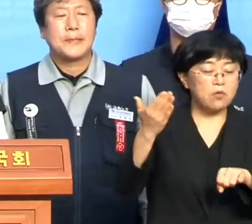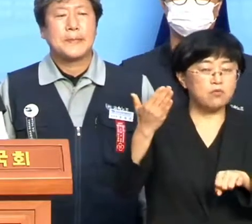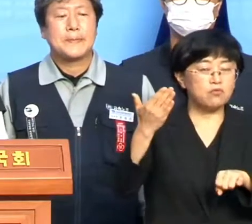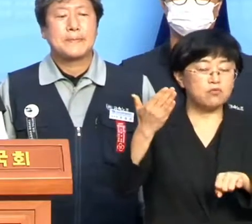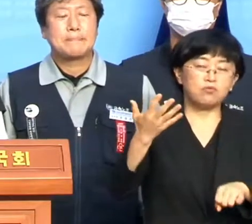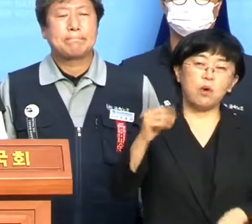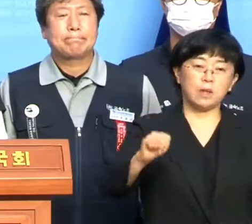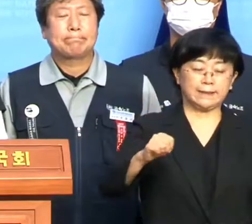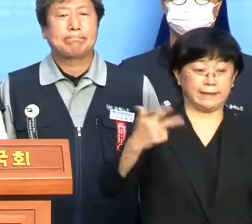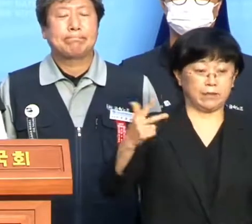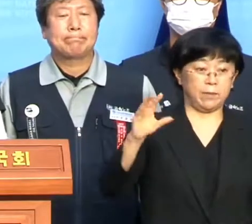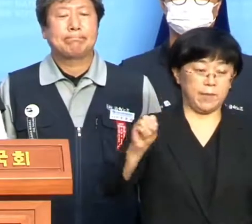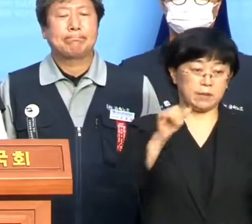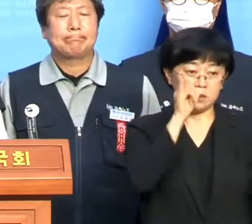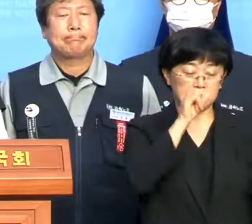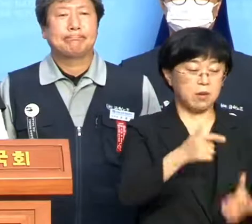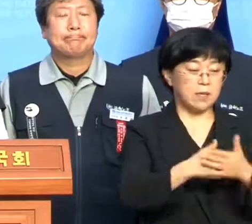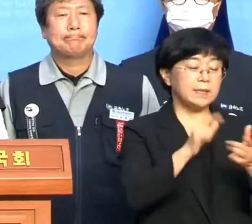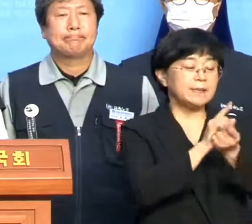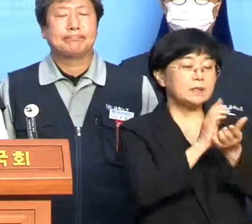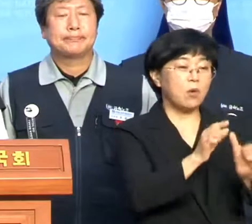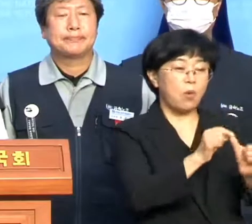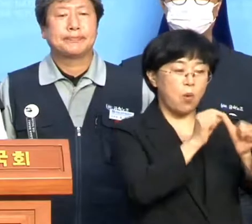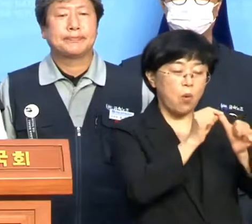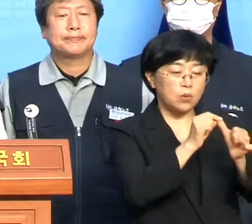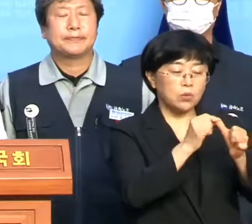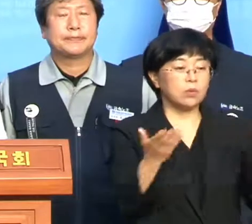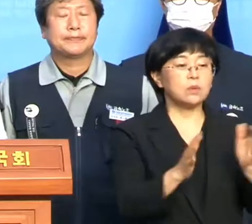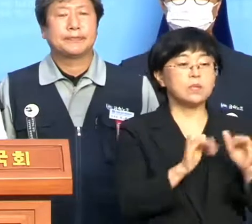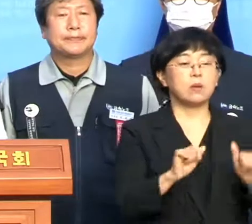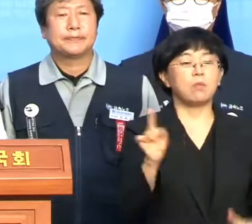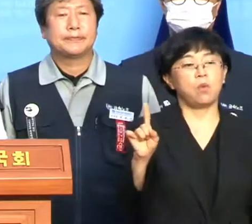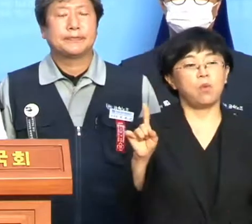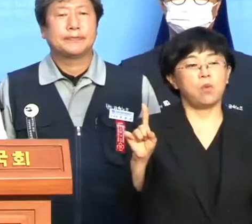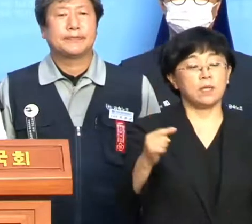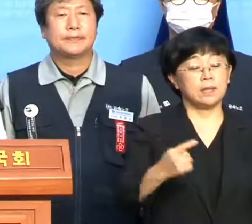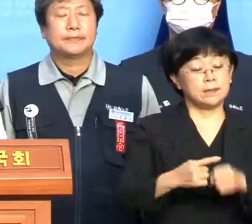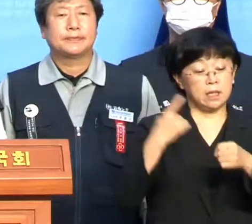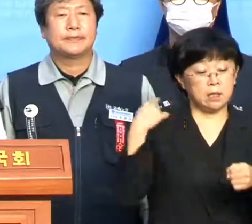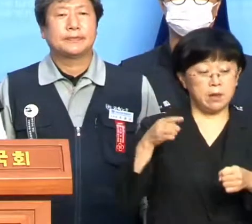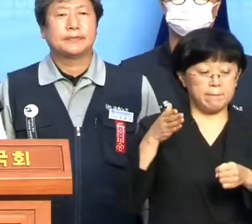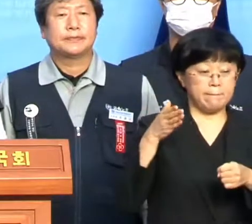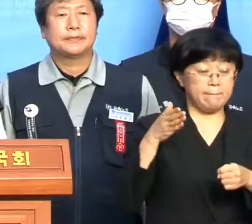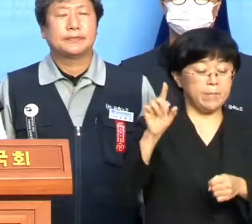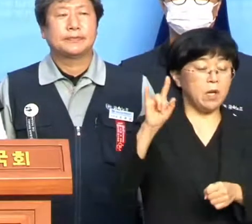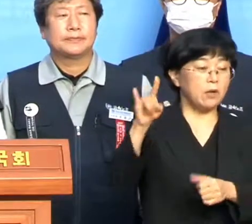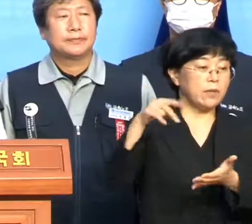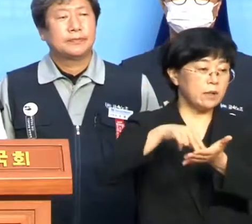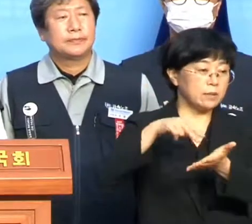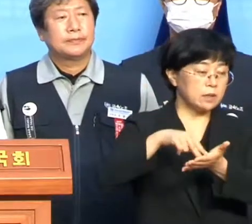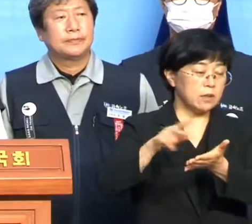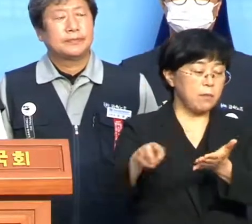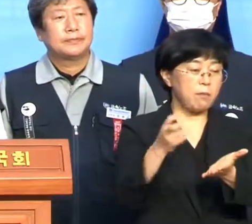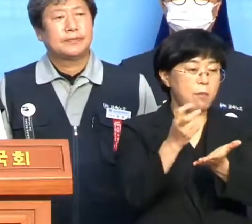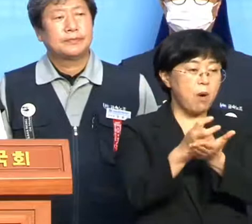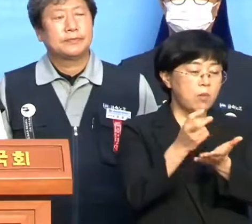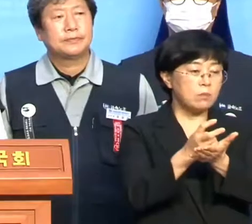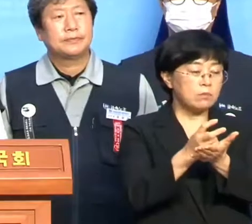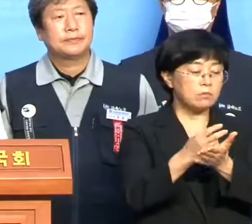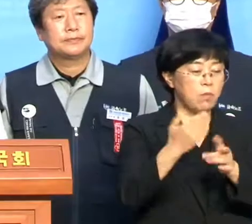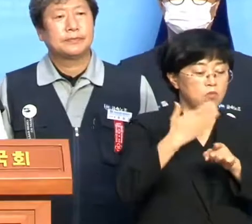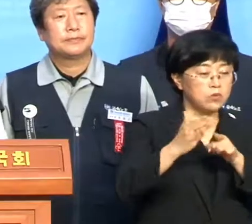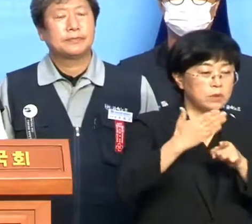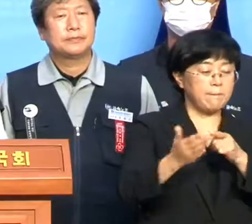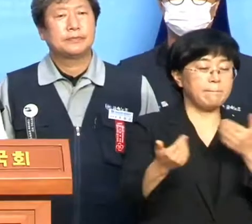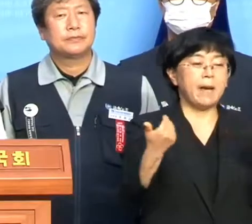받았읍니다 직구 용 노동자는 또 어떻습니까 작년에 일방적인 법이 물적분할 반대투쟁을